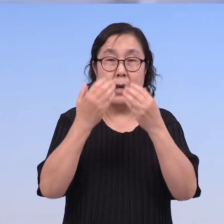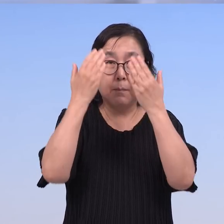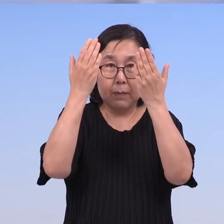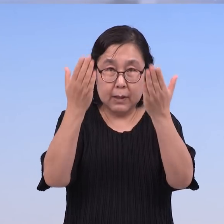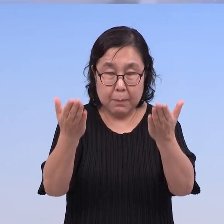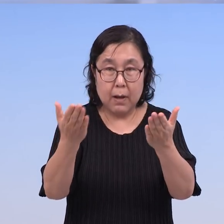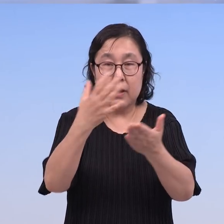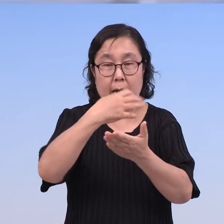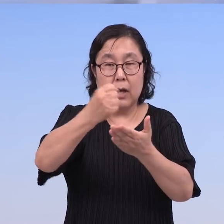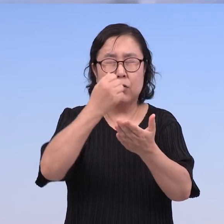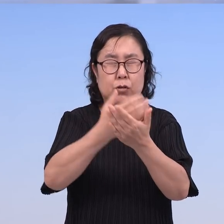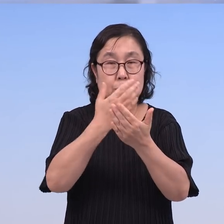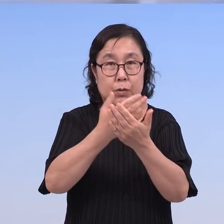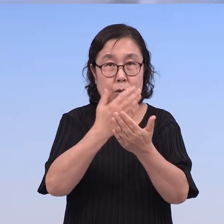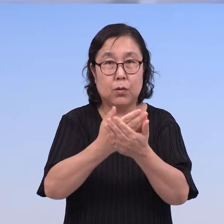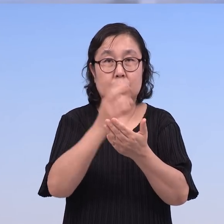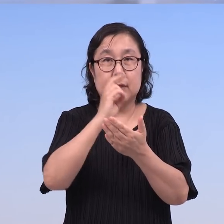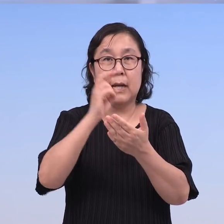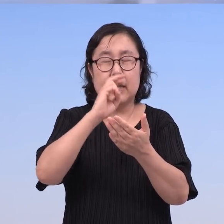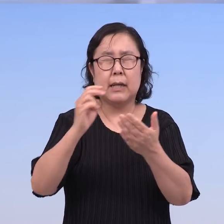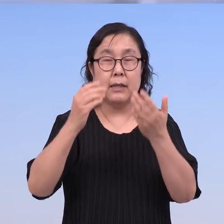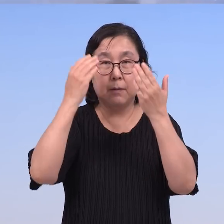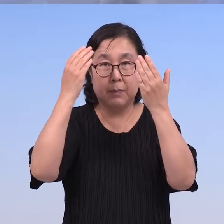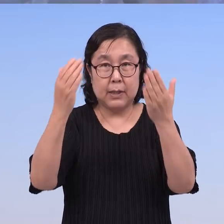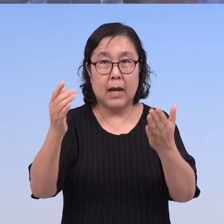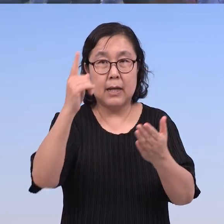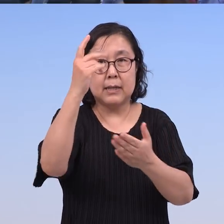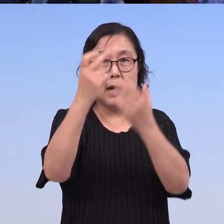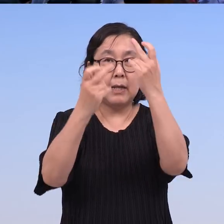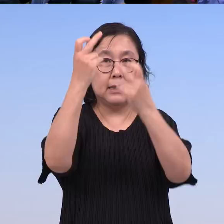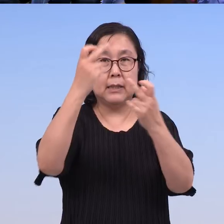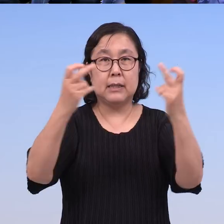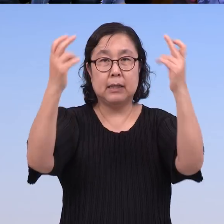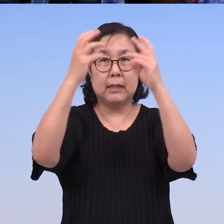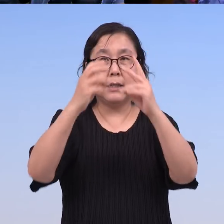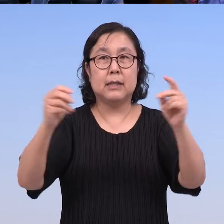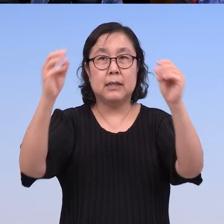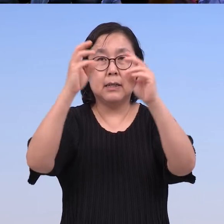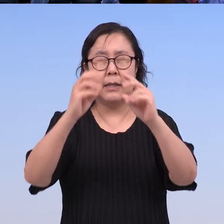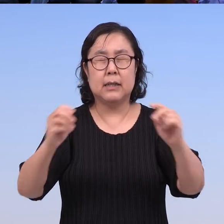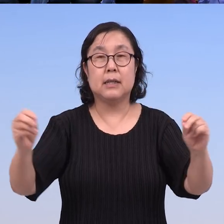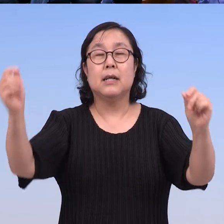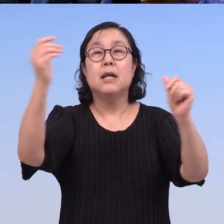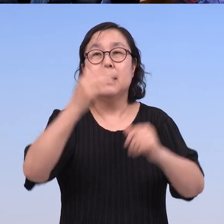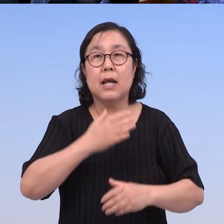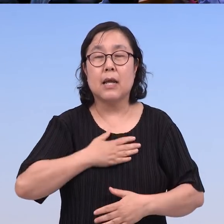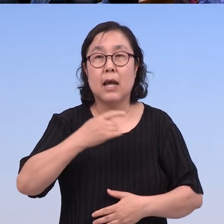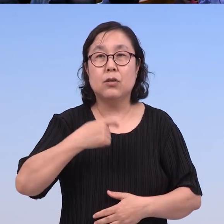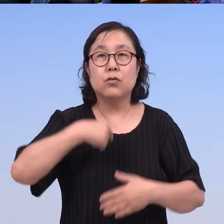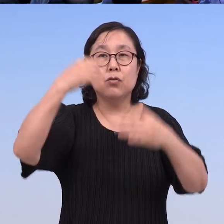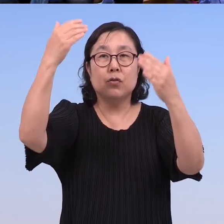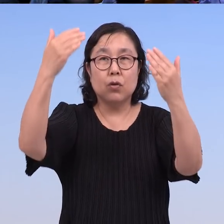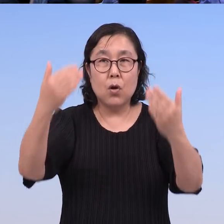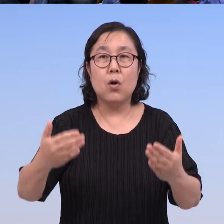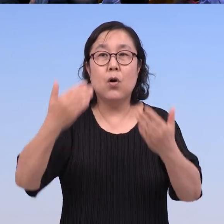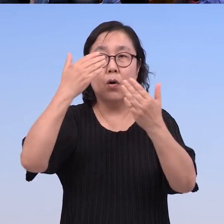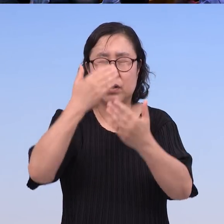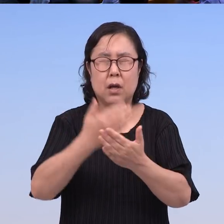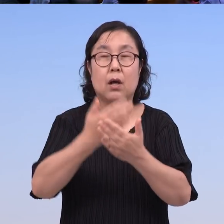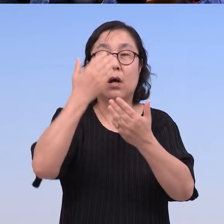우리 후렴부터 한 번 더 찬양합니다. 이 산지를 내게 주소서.